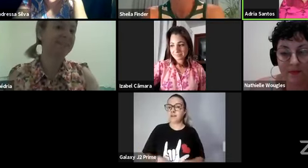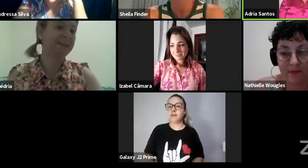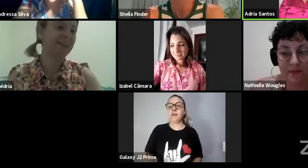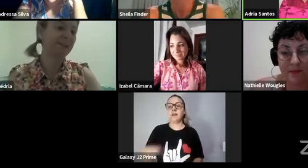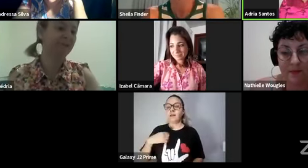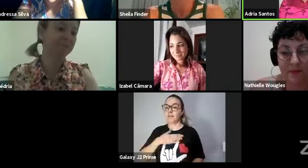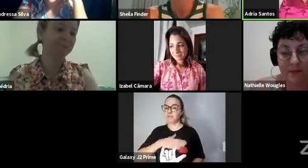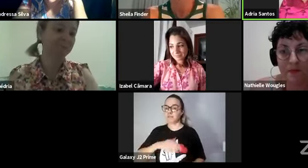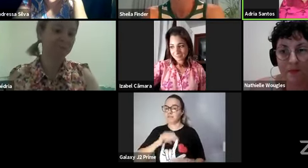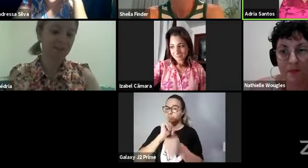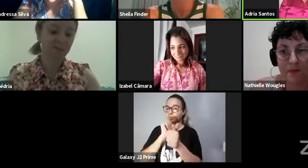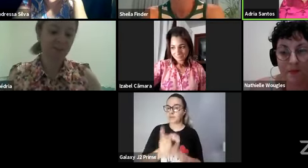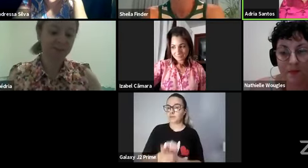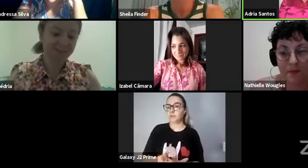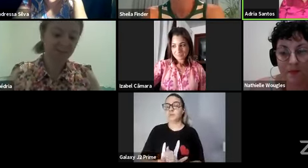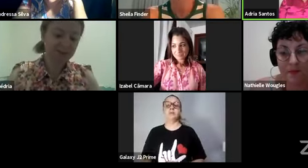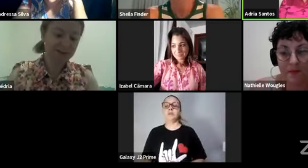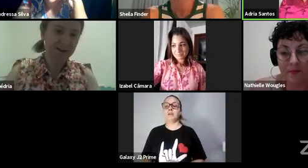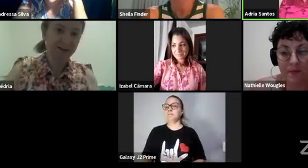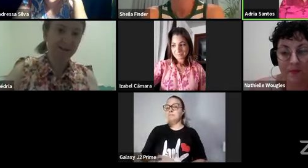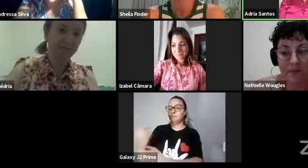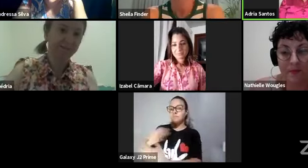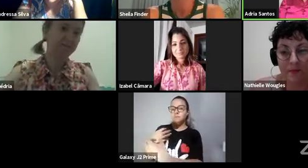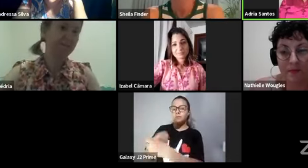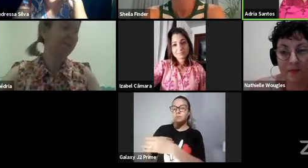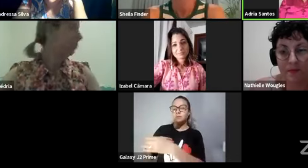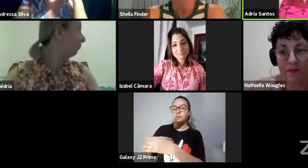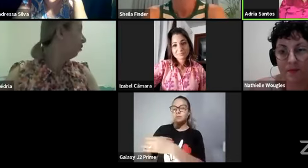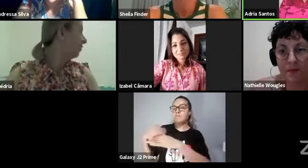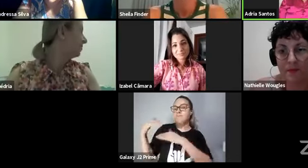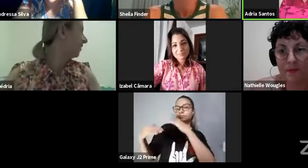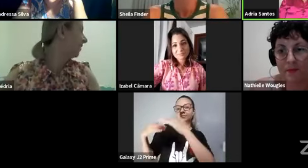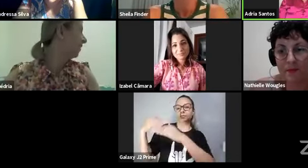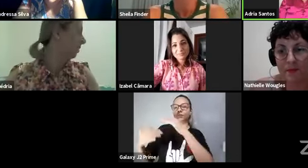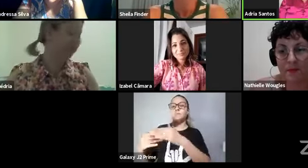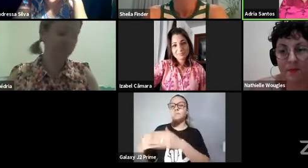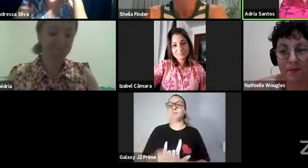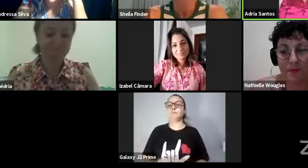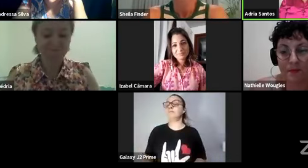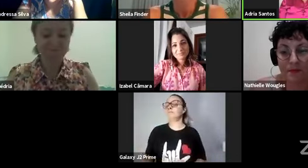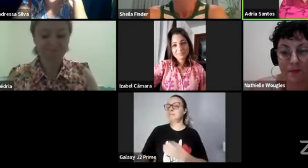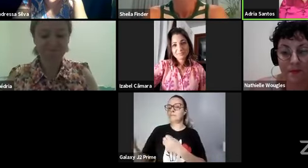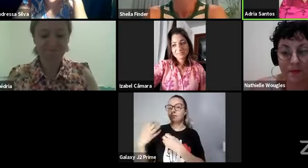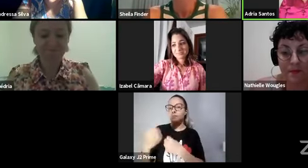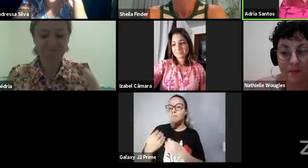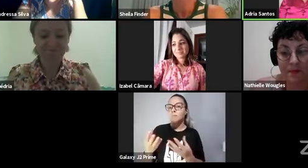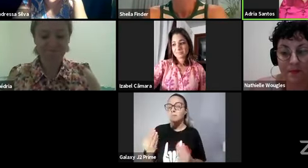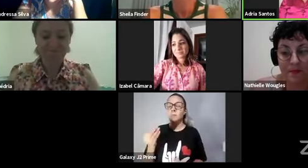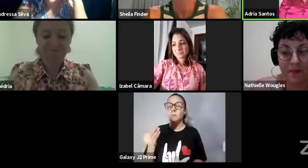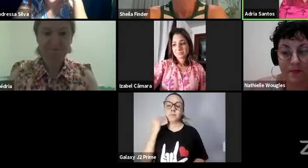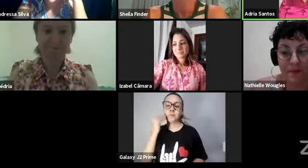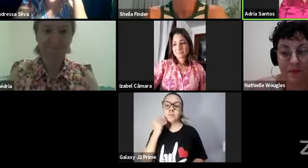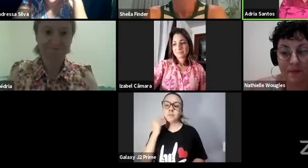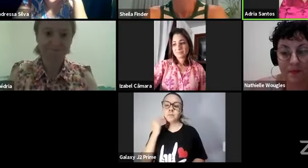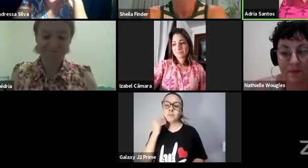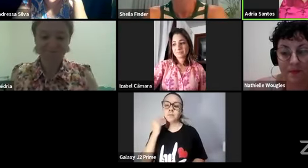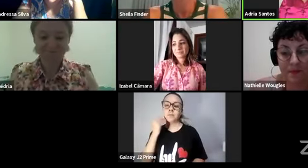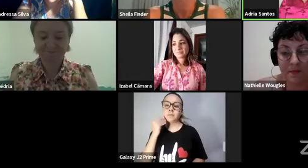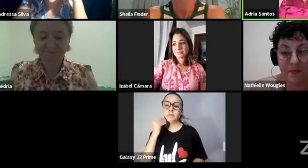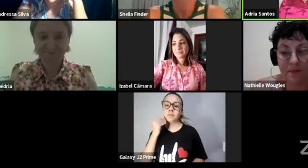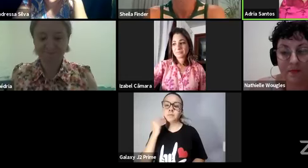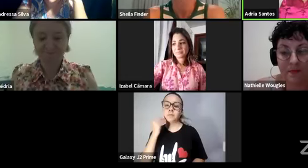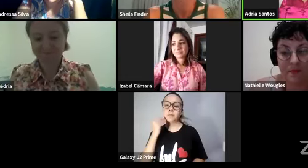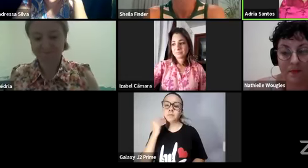me proporcionou muitas coisas, me deu muitas oportunidades, né, como a Sheila mencionou, de a